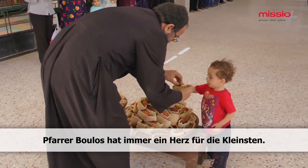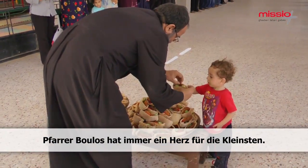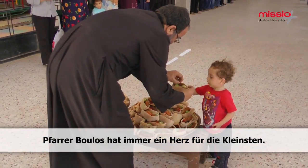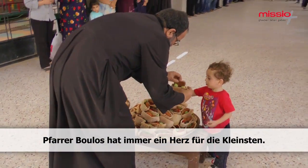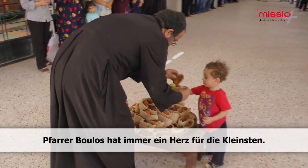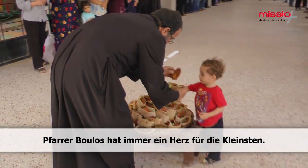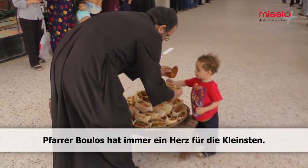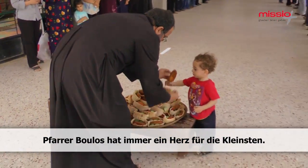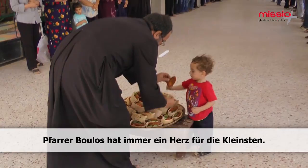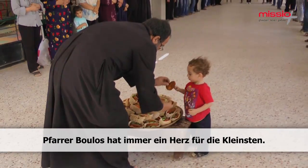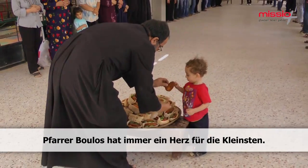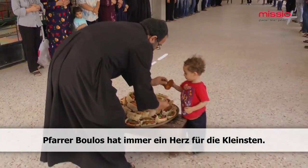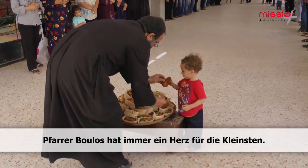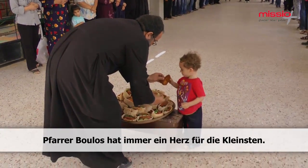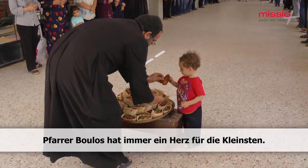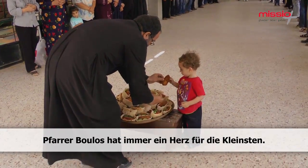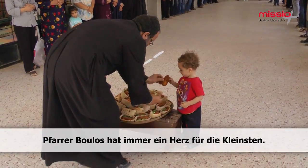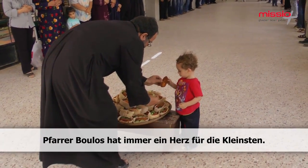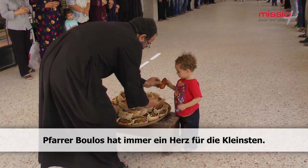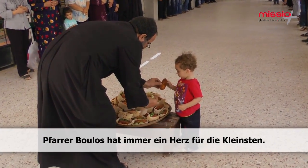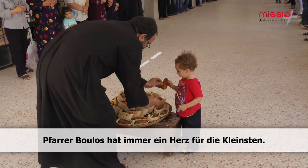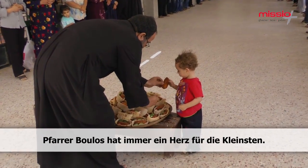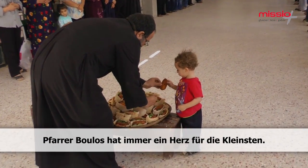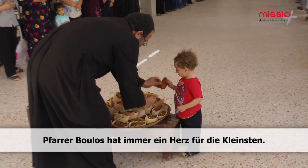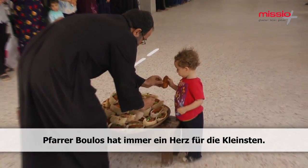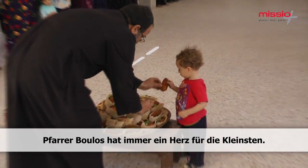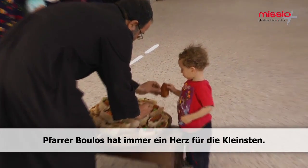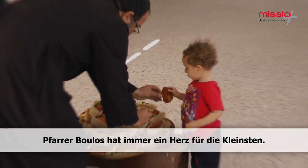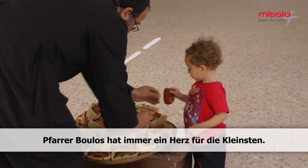Pfarrer Bulos hat immer ein Herz für die Kleinsten.